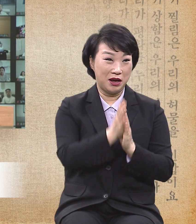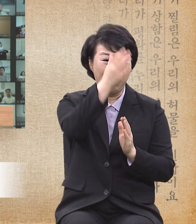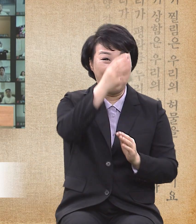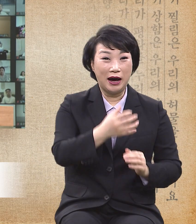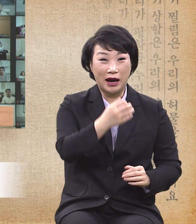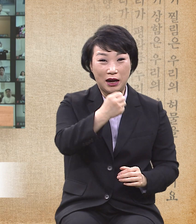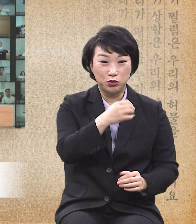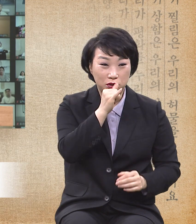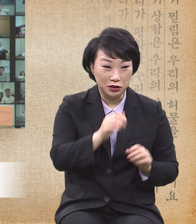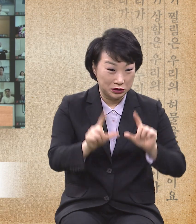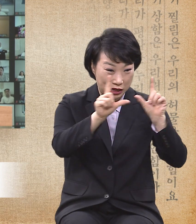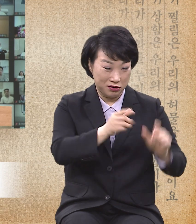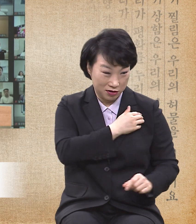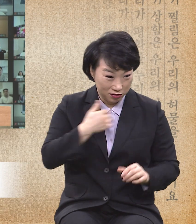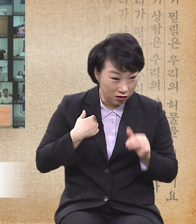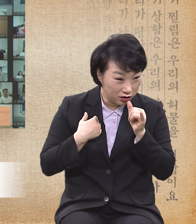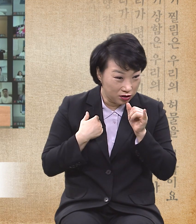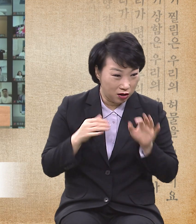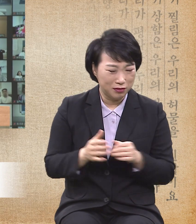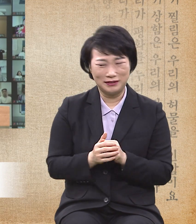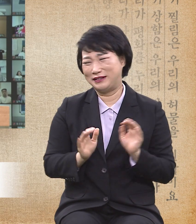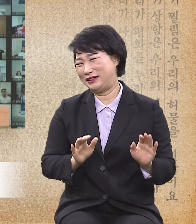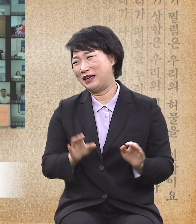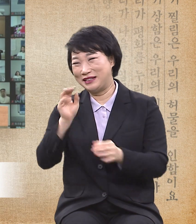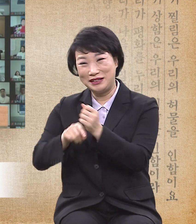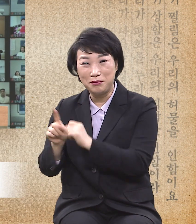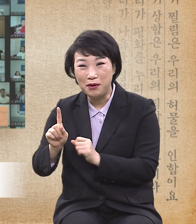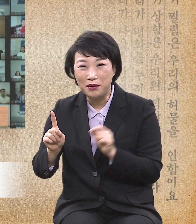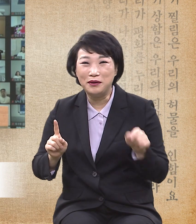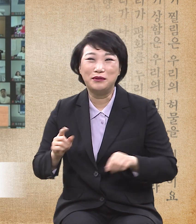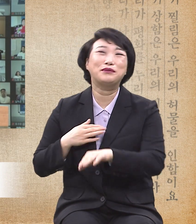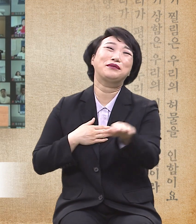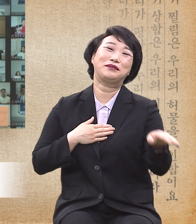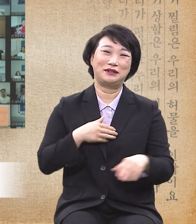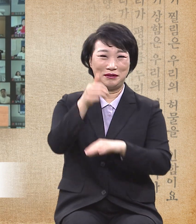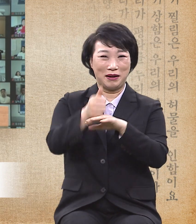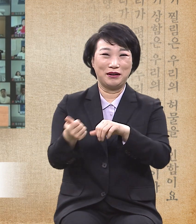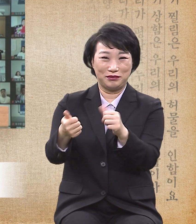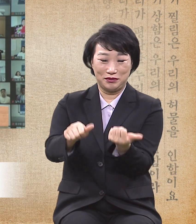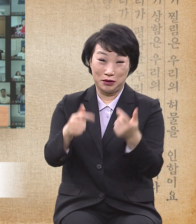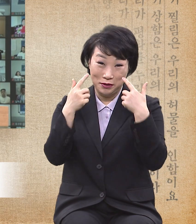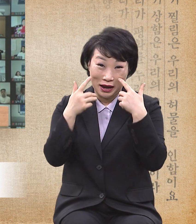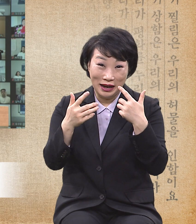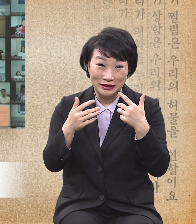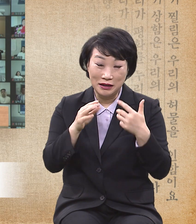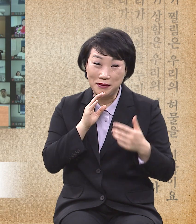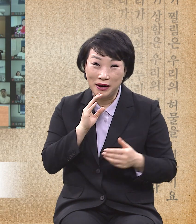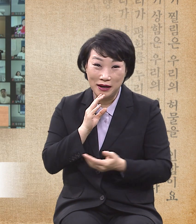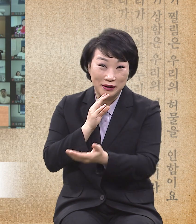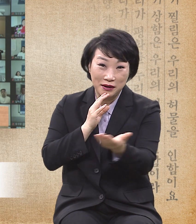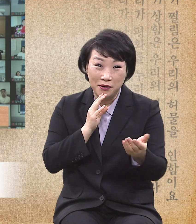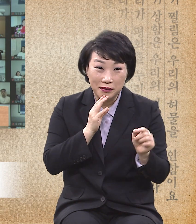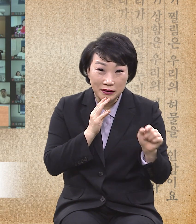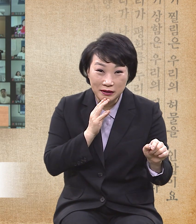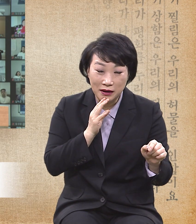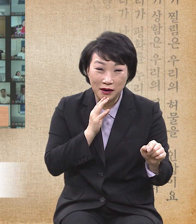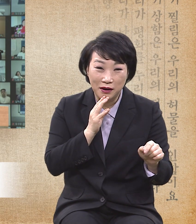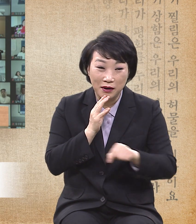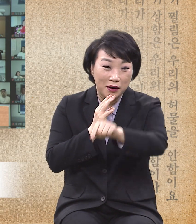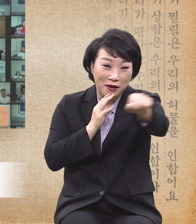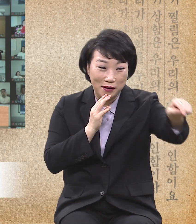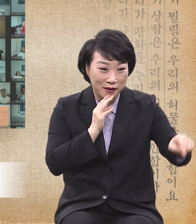움켜쥐면 살 수 있어. 그래도 나는 죽어. 우리는 그것들에게